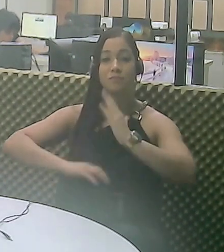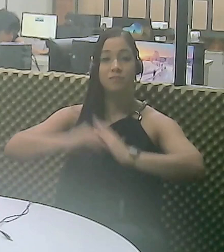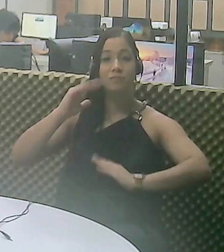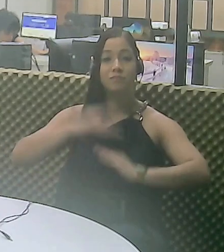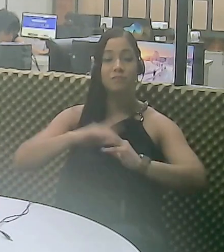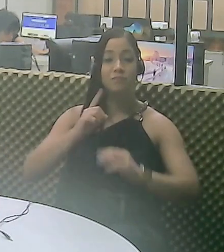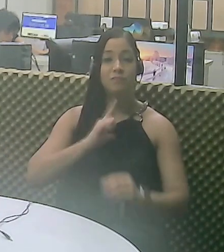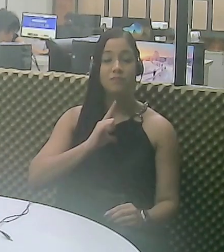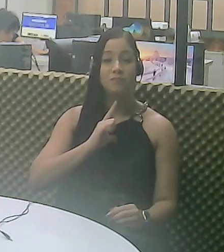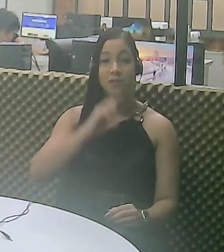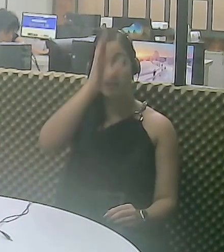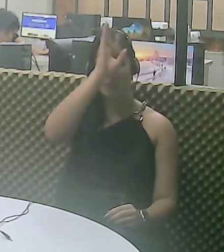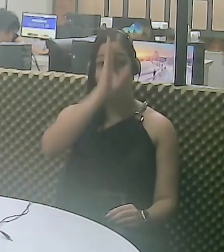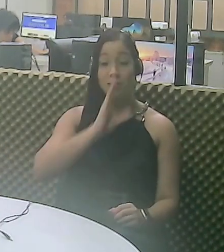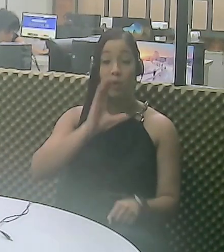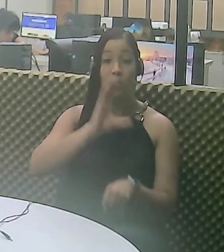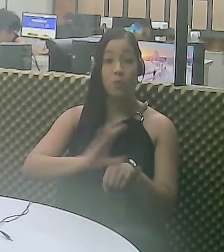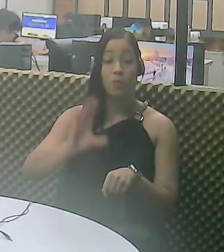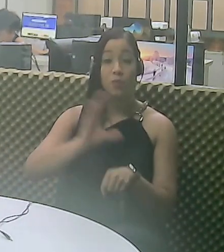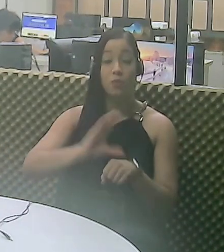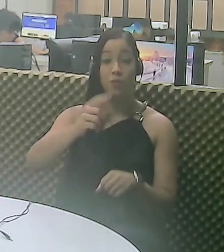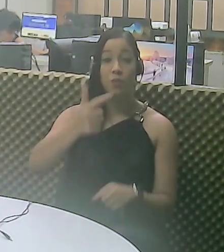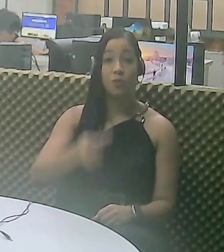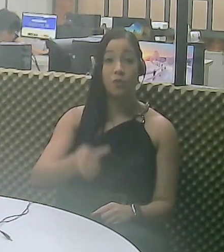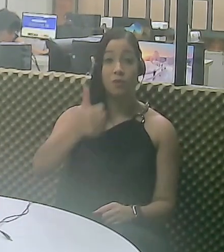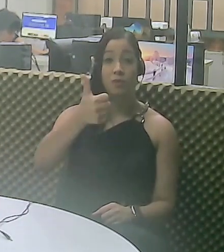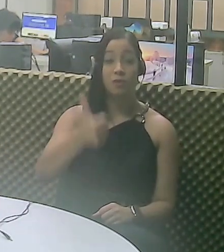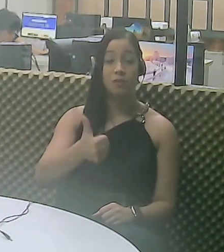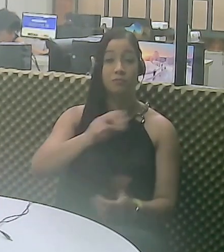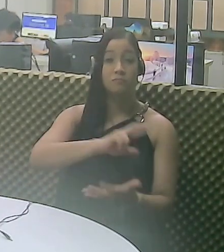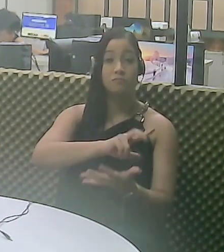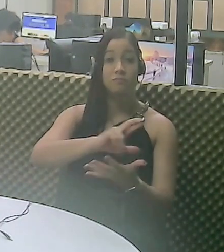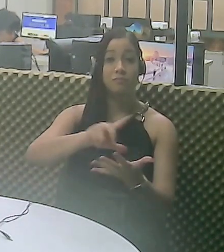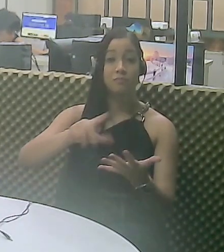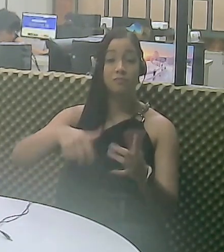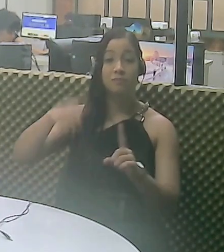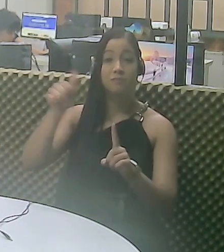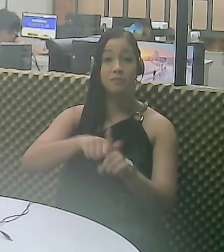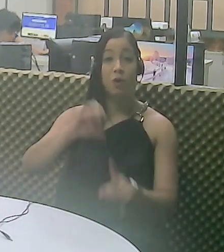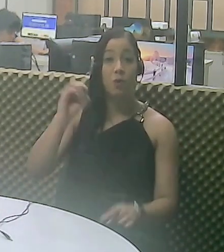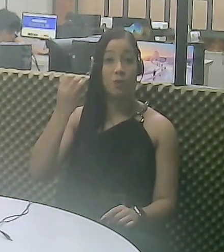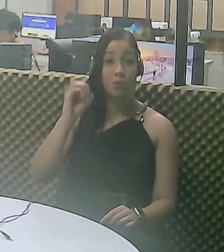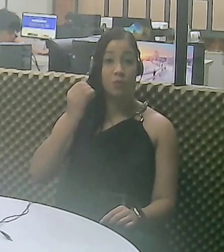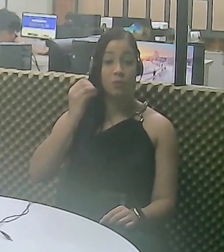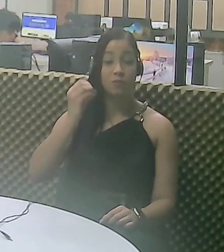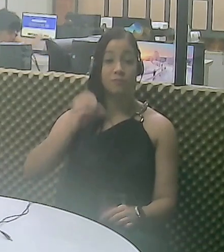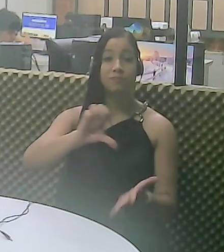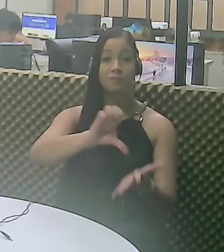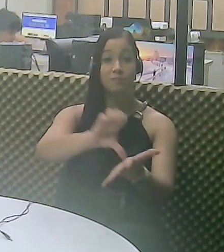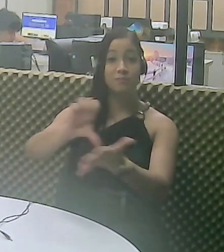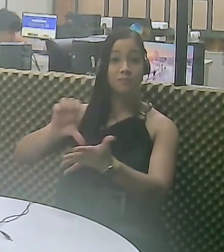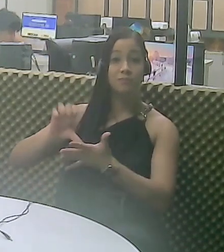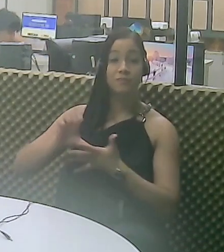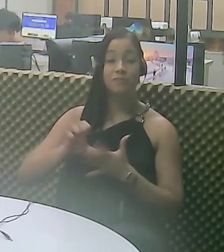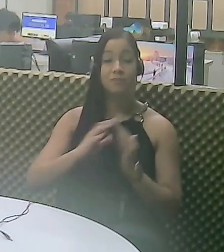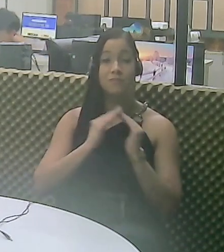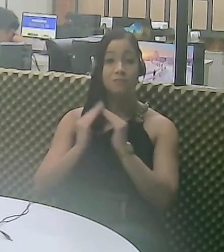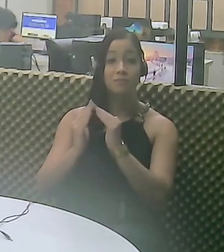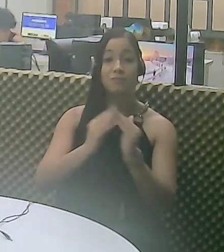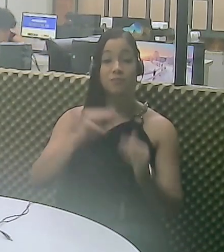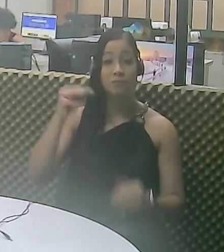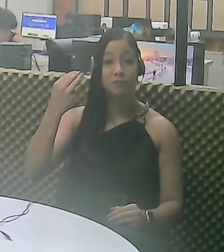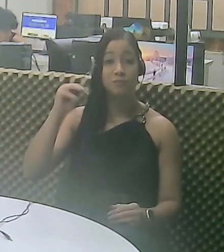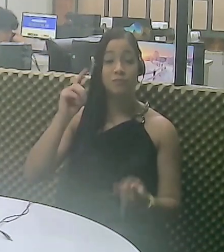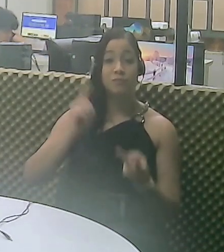profissionalizantes oferecerão gratuitamente 71 cursos durante o mês de outubro. As unidades ficam nos bairros